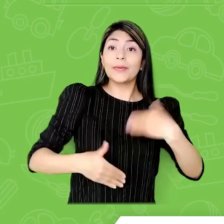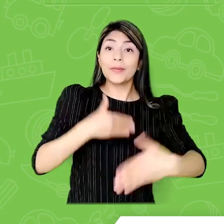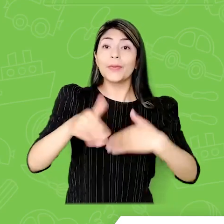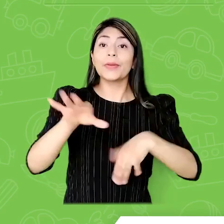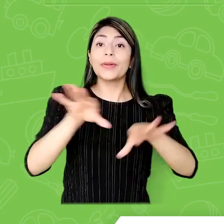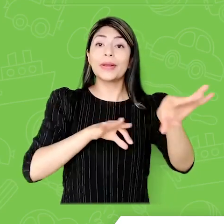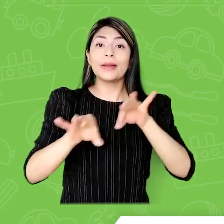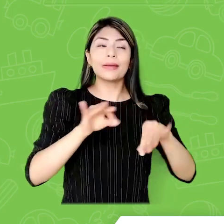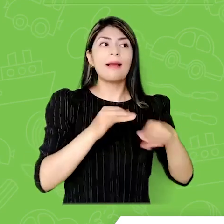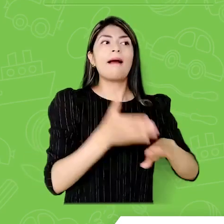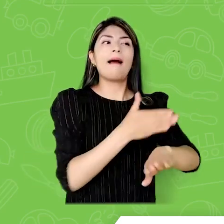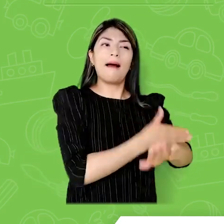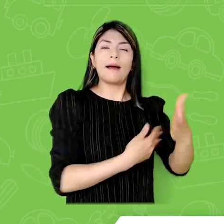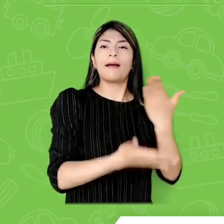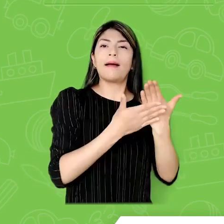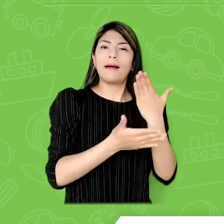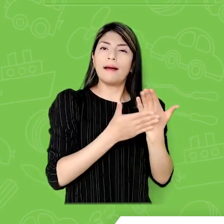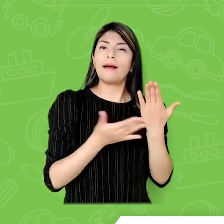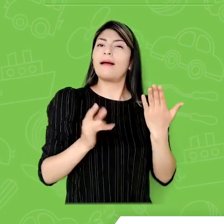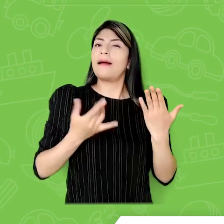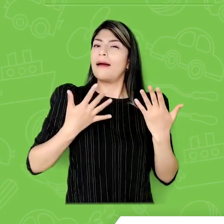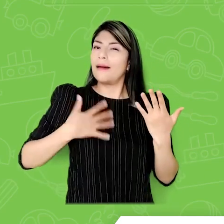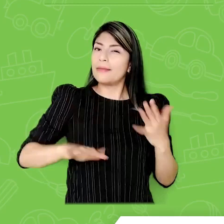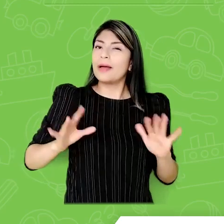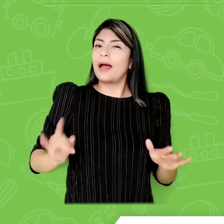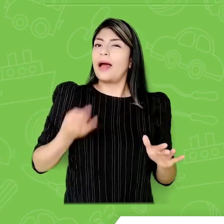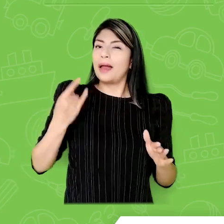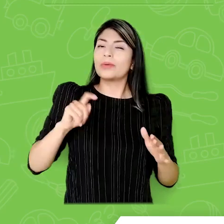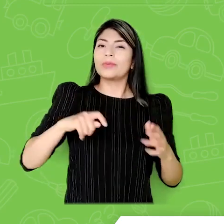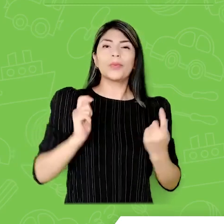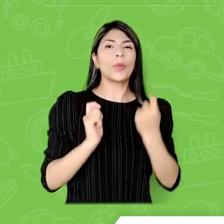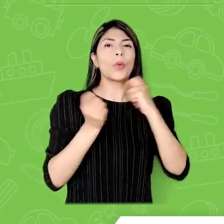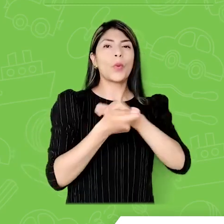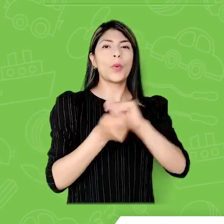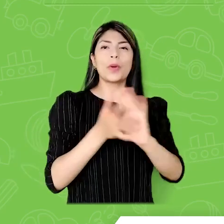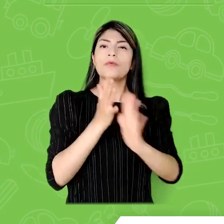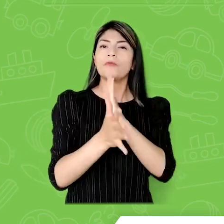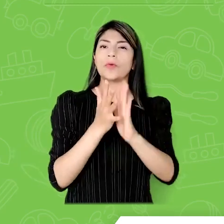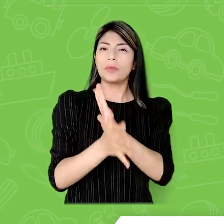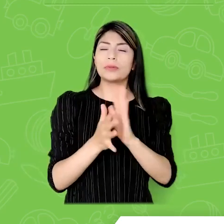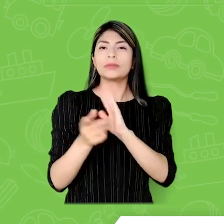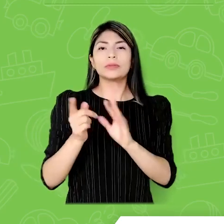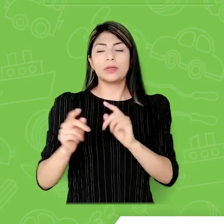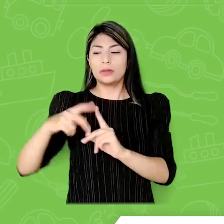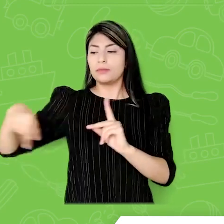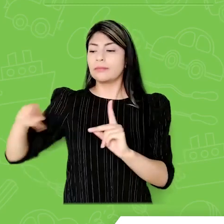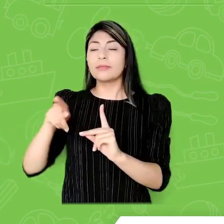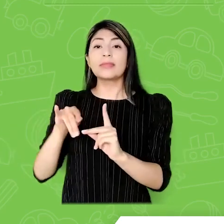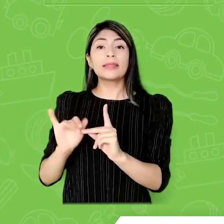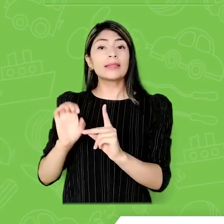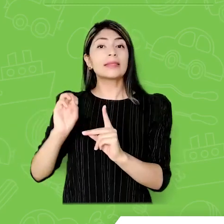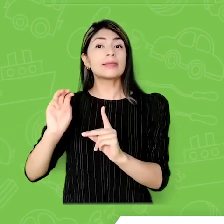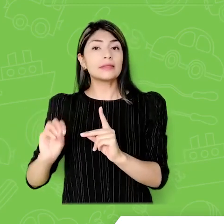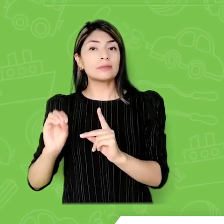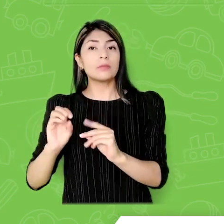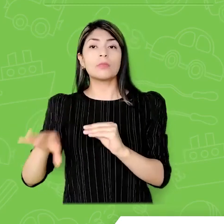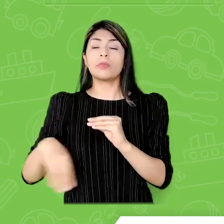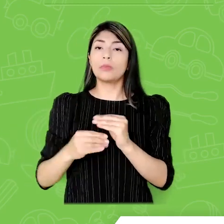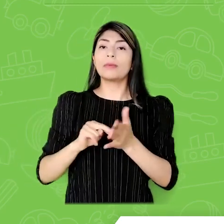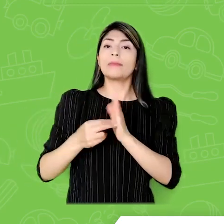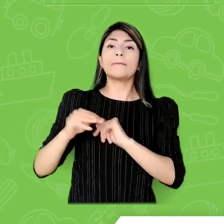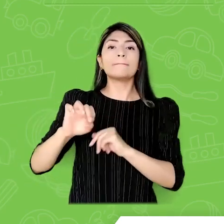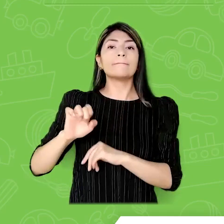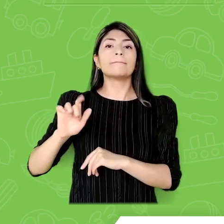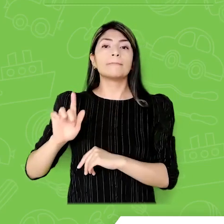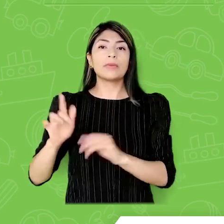información registrada en SIMO con ocasión del ajuste del mezcl para las vacantes de los empleos reportados o de movimientos en la respectiva planta